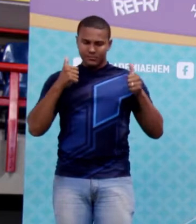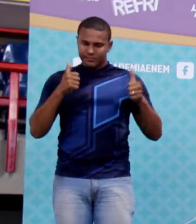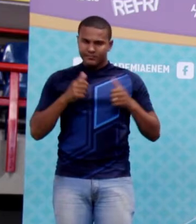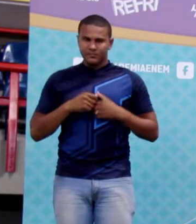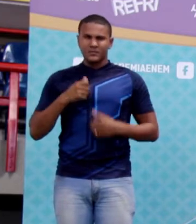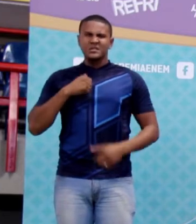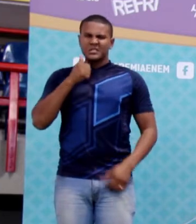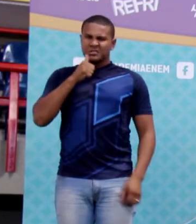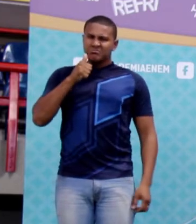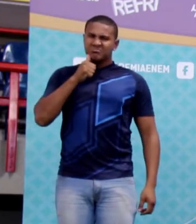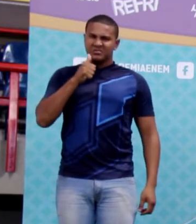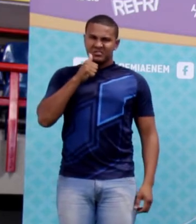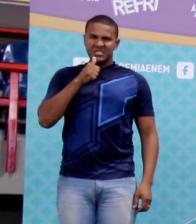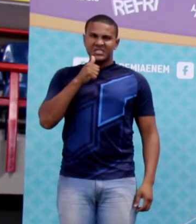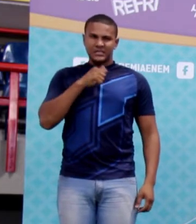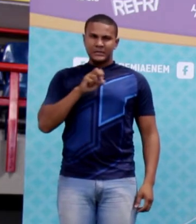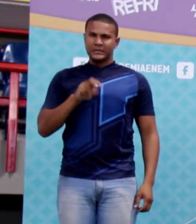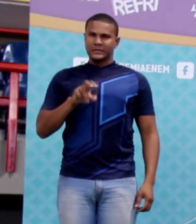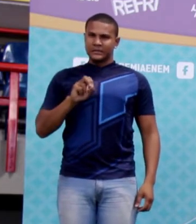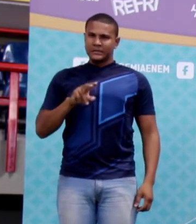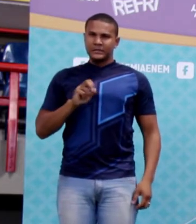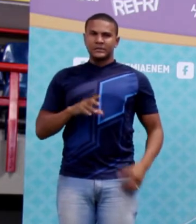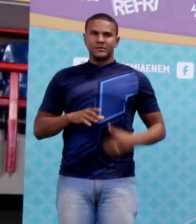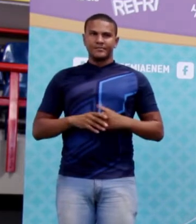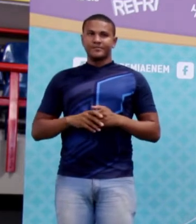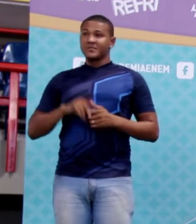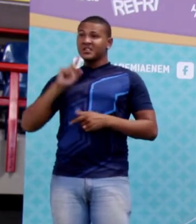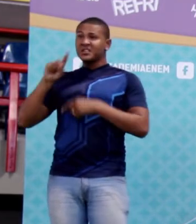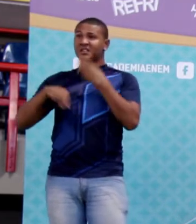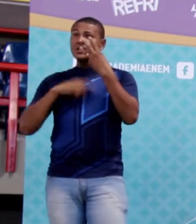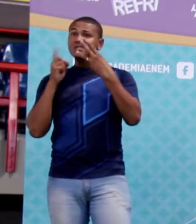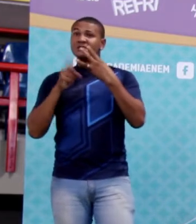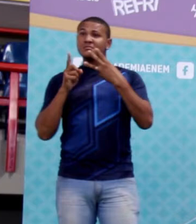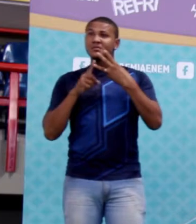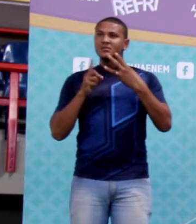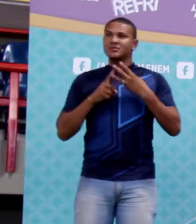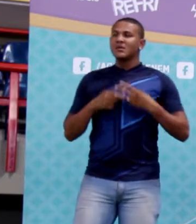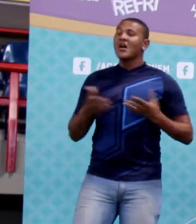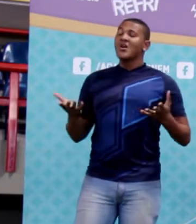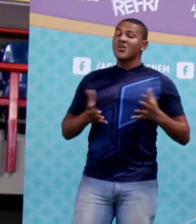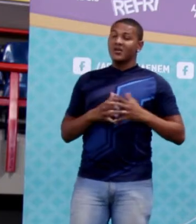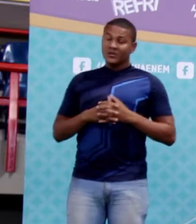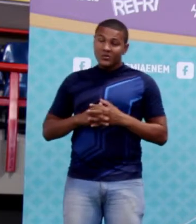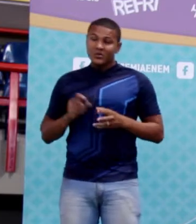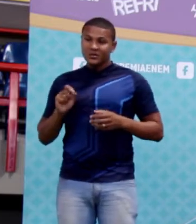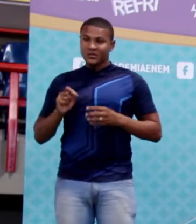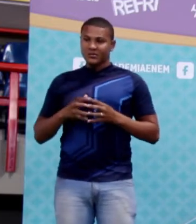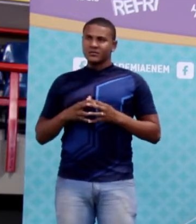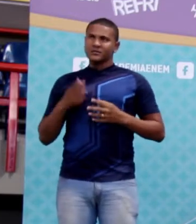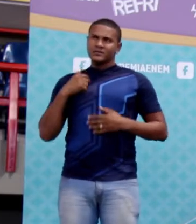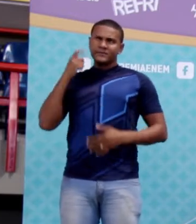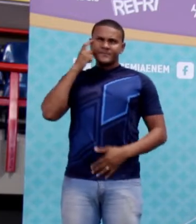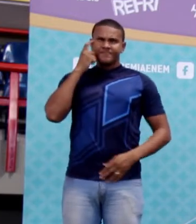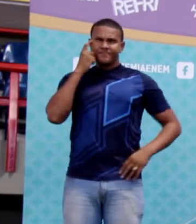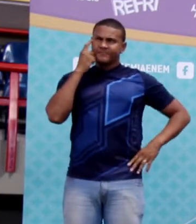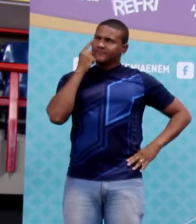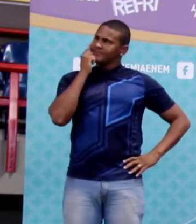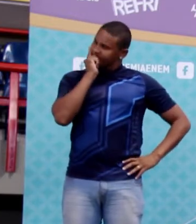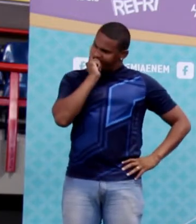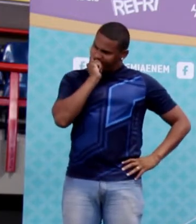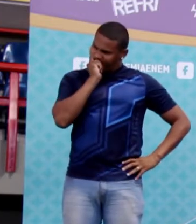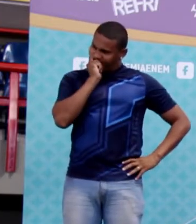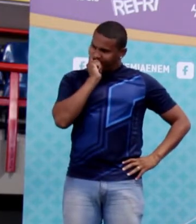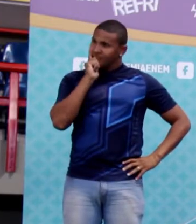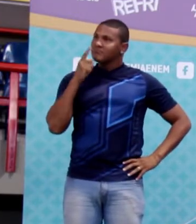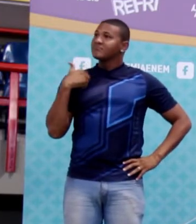mulher é venenosa às vezes, né? Aí no 3º pedido, o gênio disse, agora o que a senhora quer? Ela pensou e disse, Eugênio,